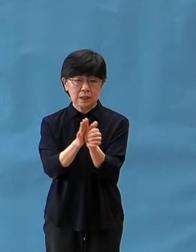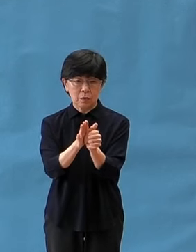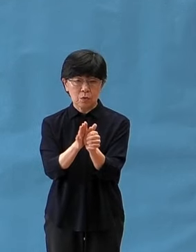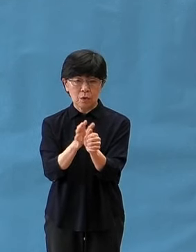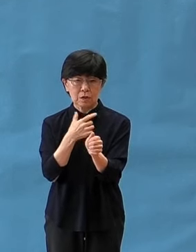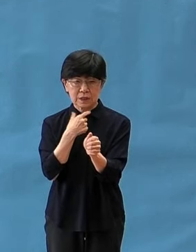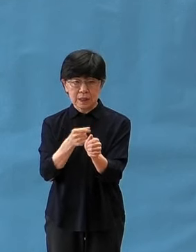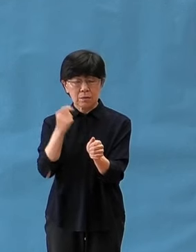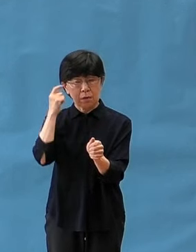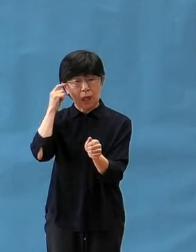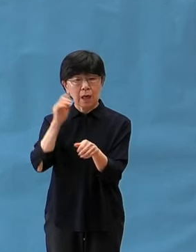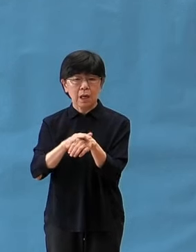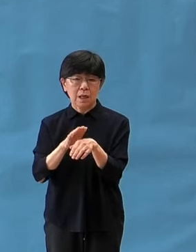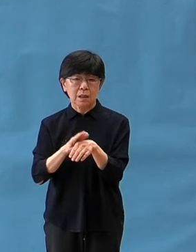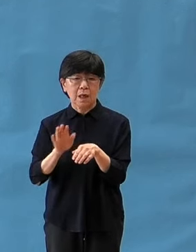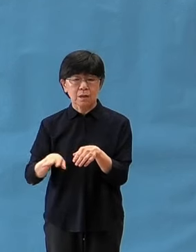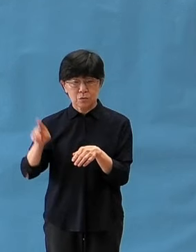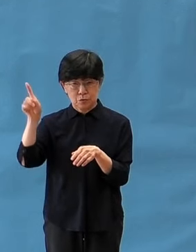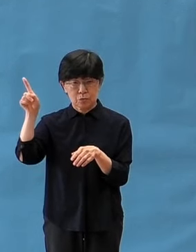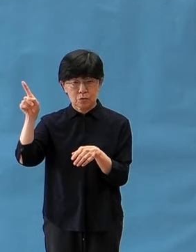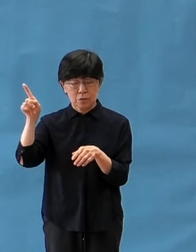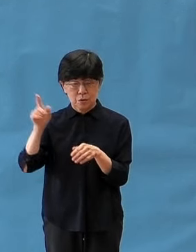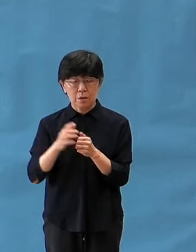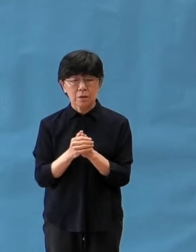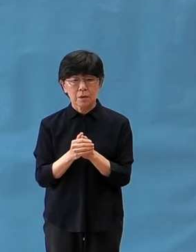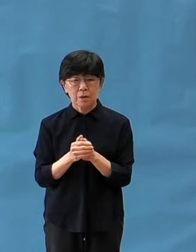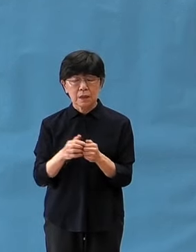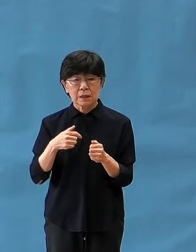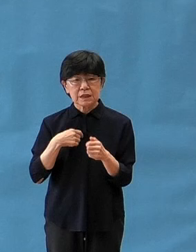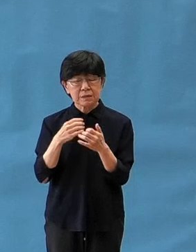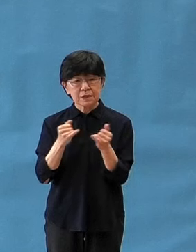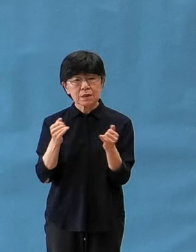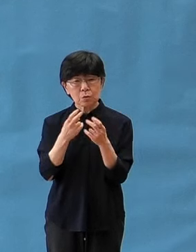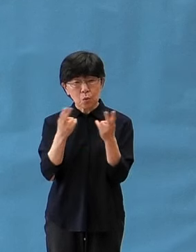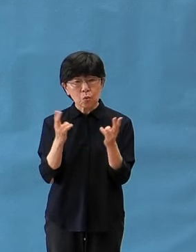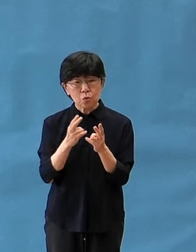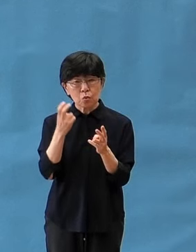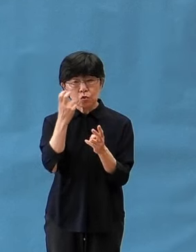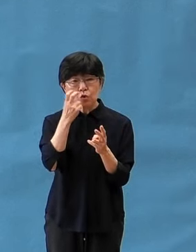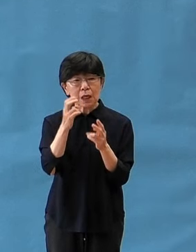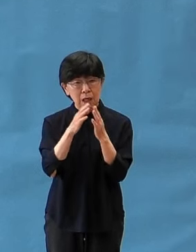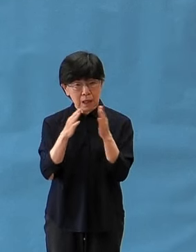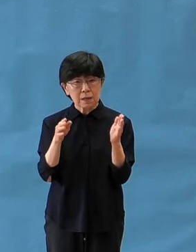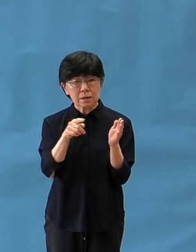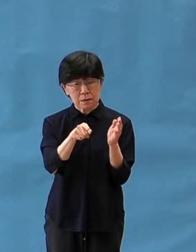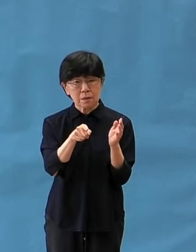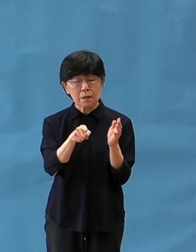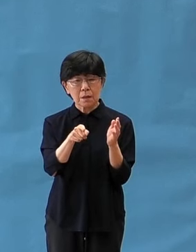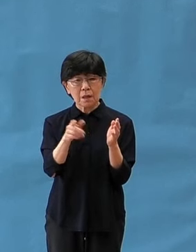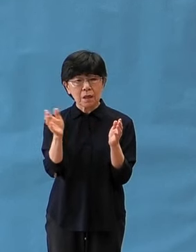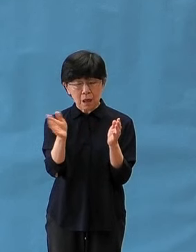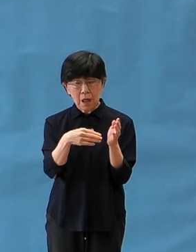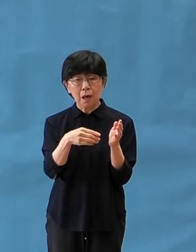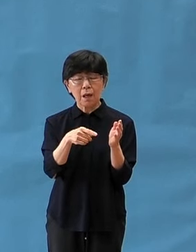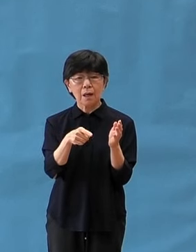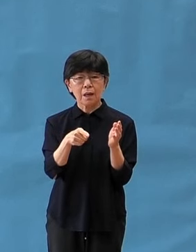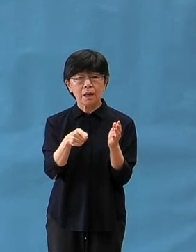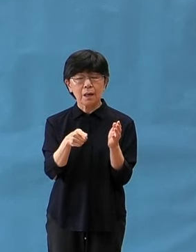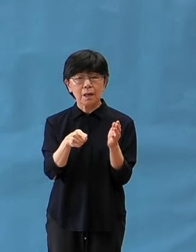そんな中でですよ、自由民主党のその調査会でしたっけから、あ